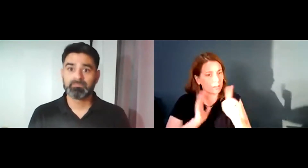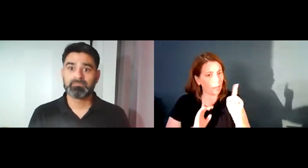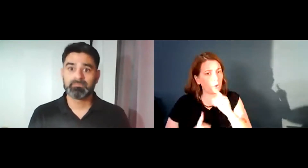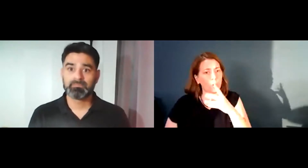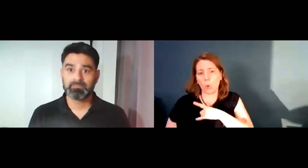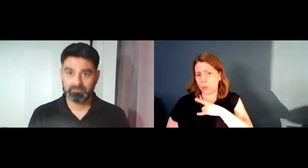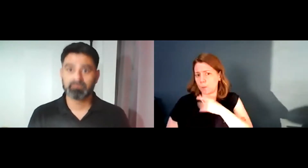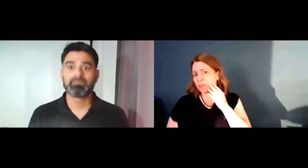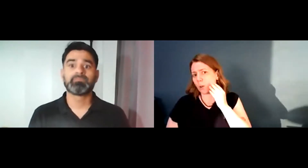Claro.